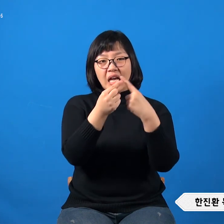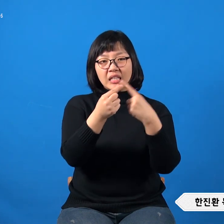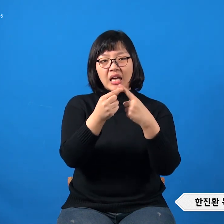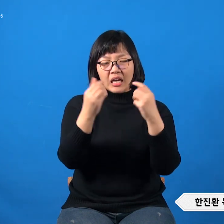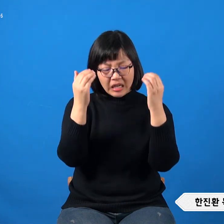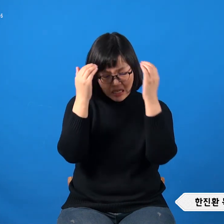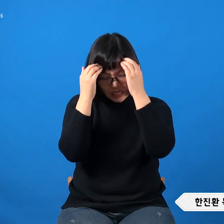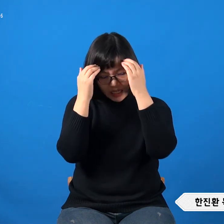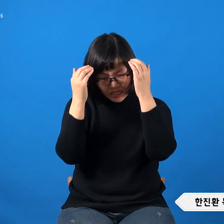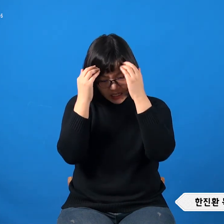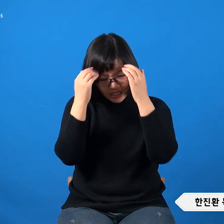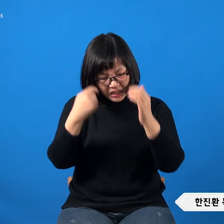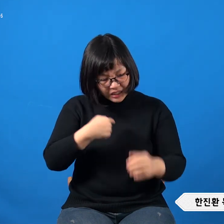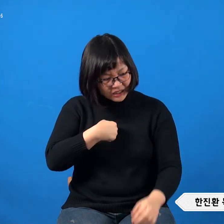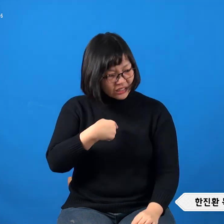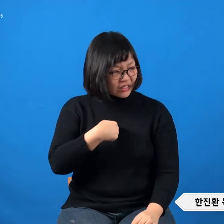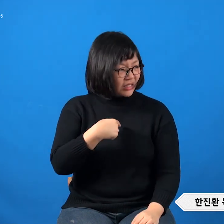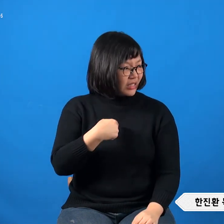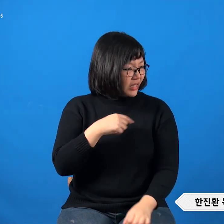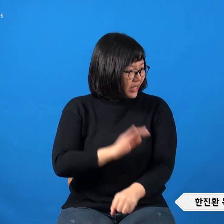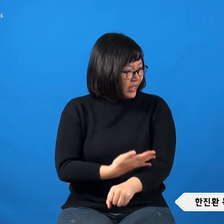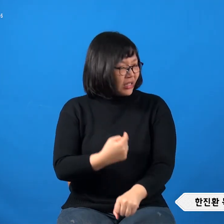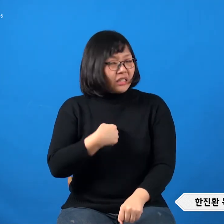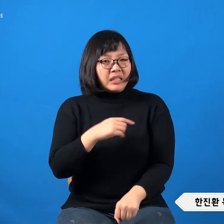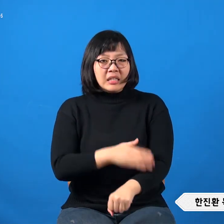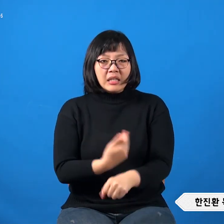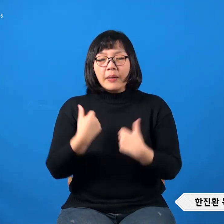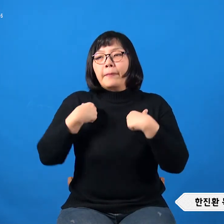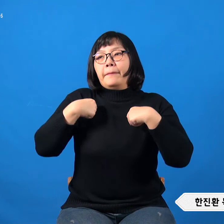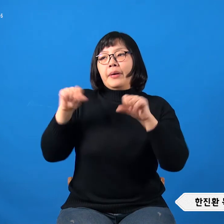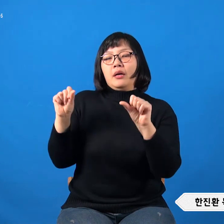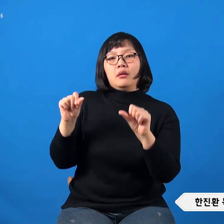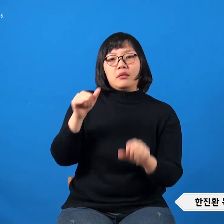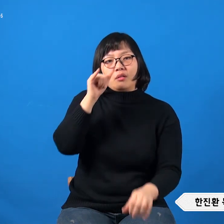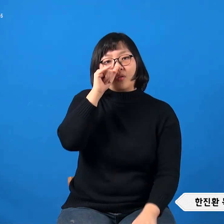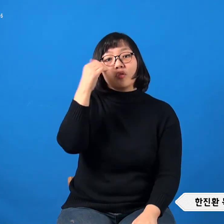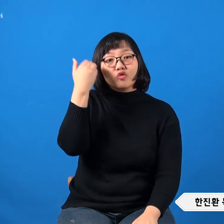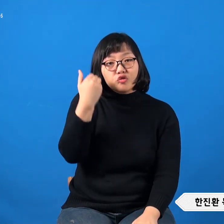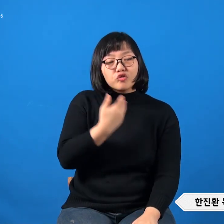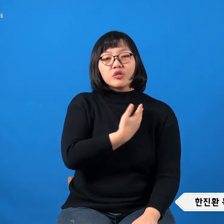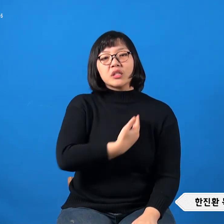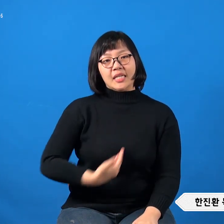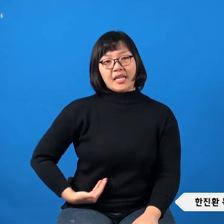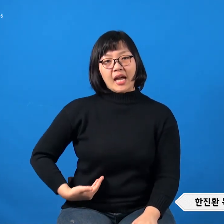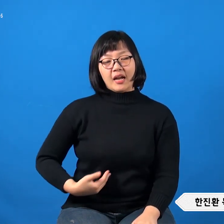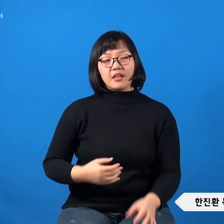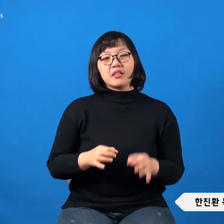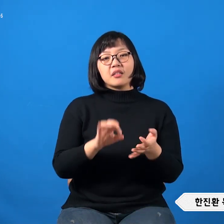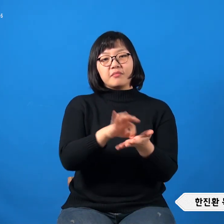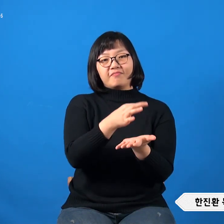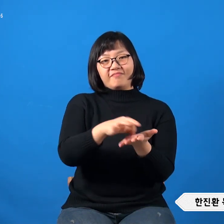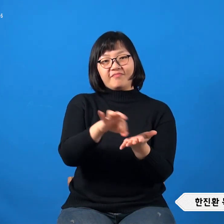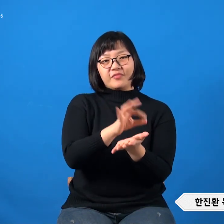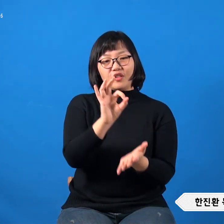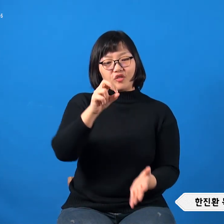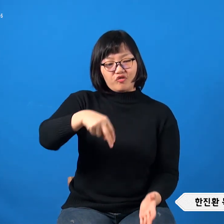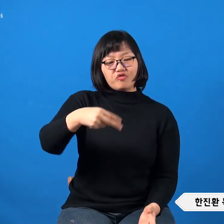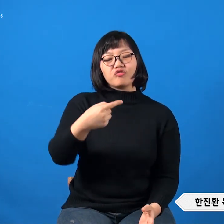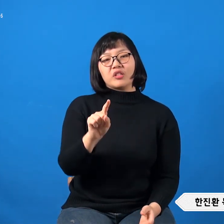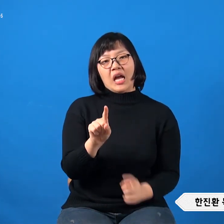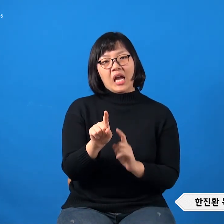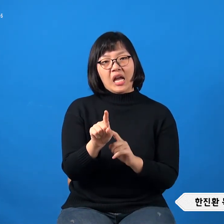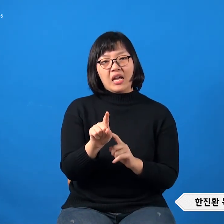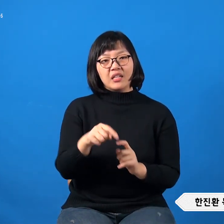자책하고 자포자기합니다. 가룟 유다가 그랬습니다. 가룟 유다는 자기의 그 죄책감